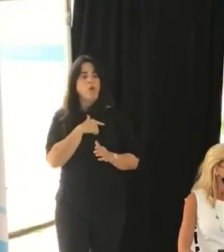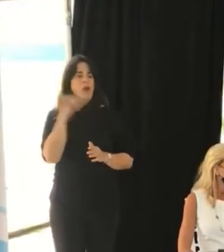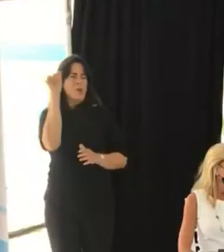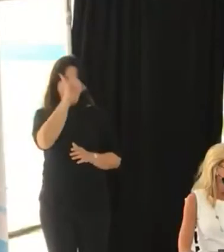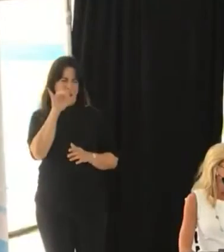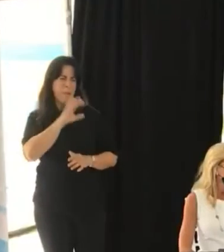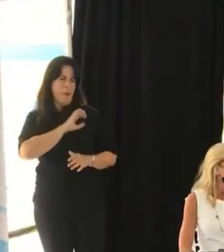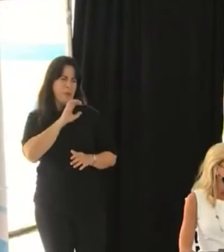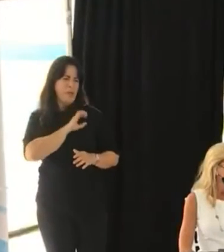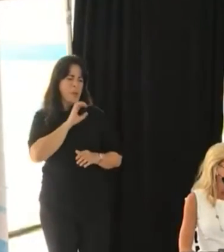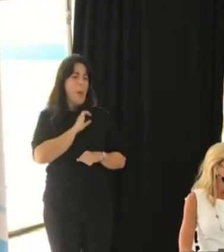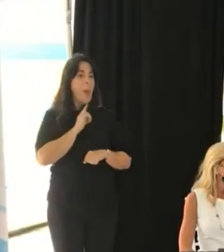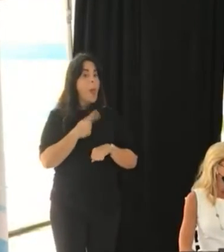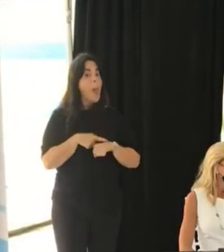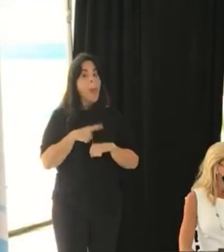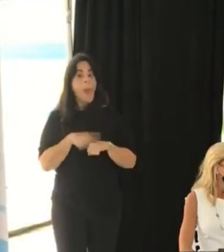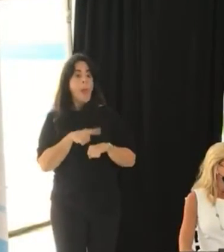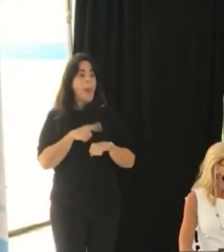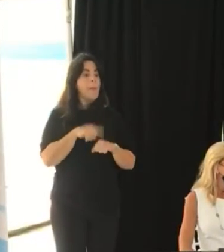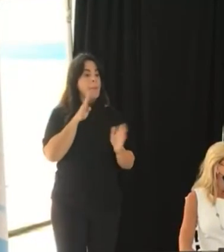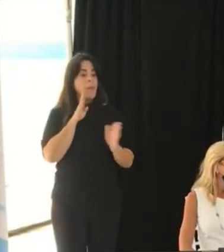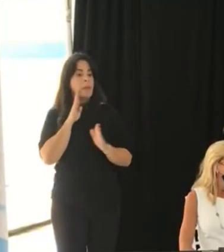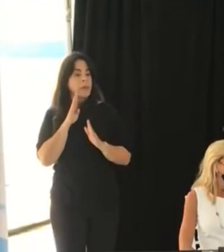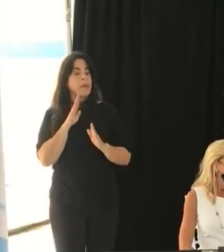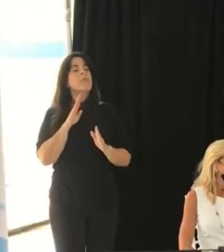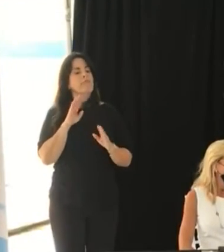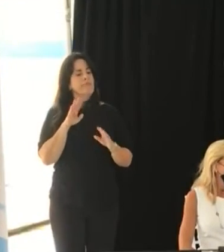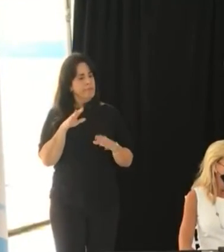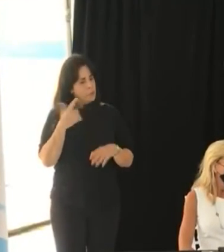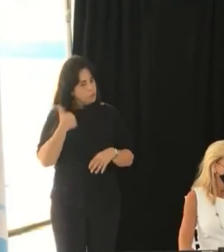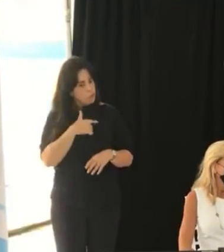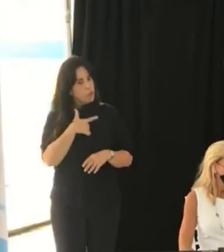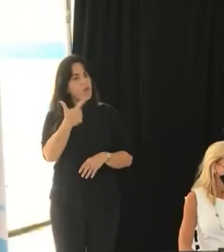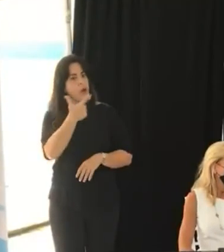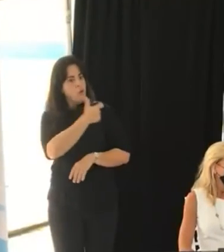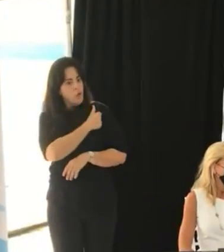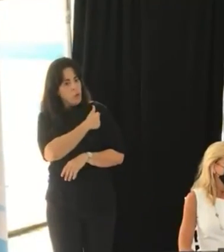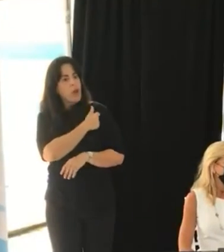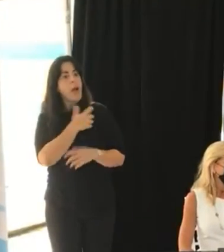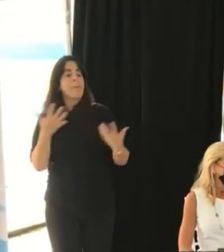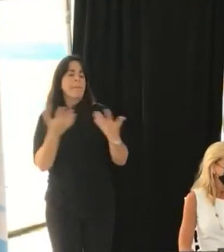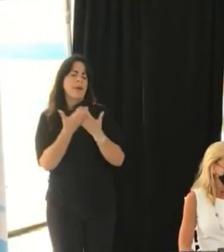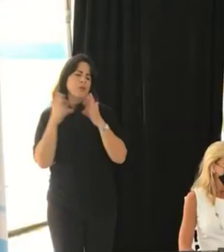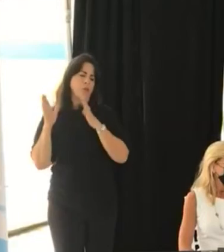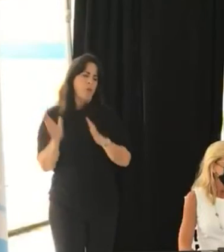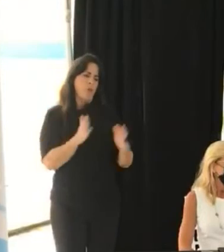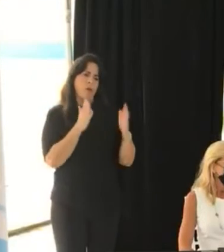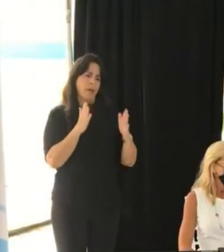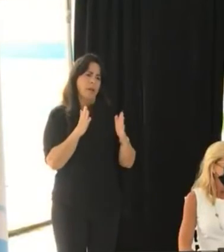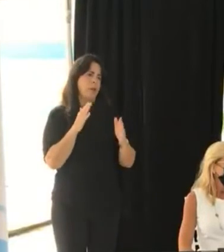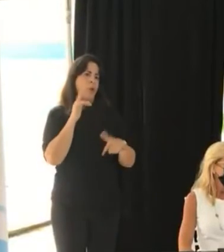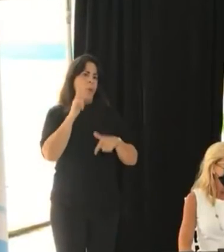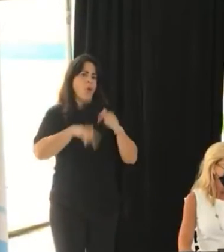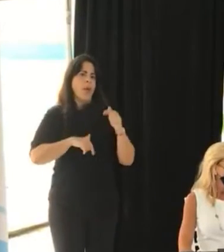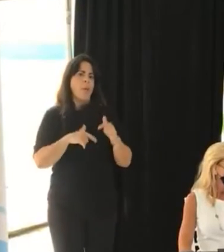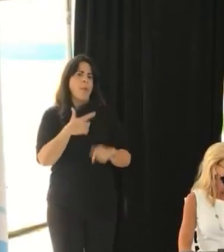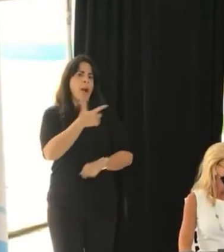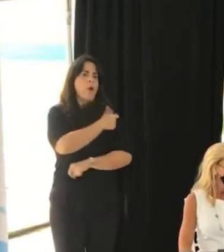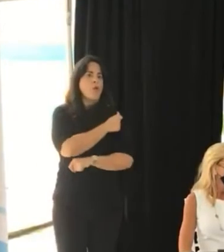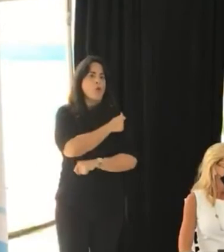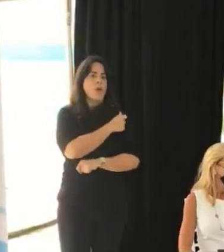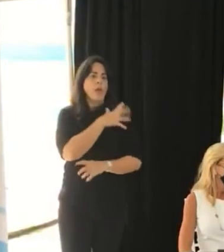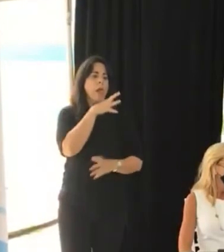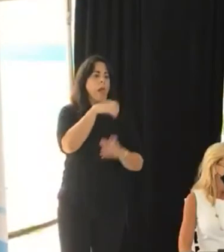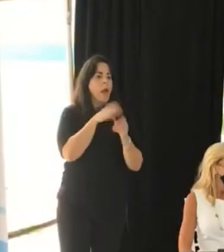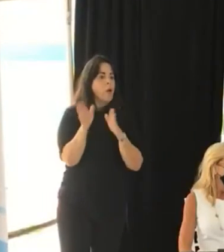policía regañón. Vamos a vacunar según el orden. Aquí no se puede vacunar a una persona que no esté en ese